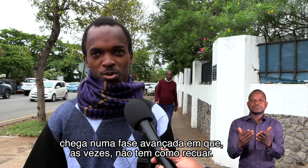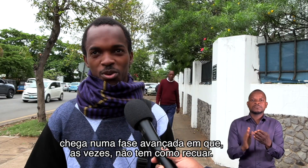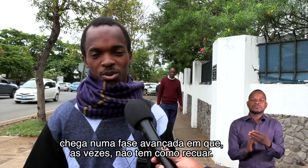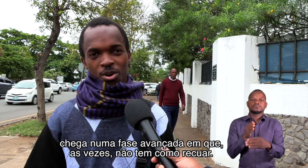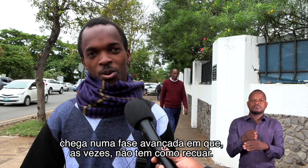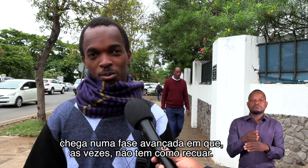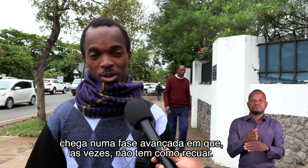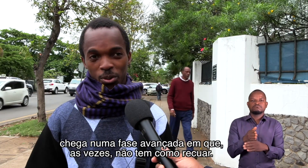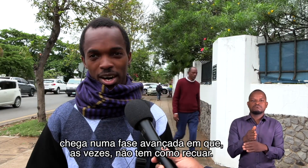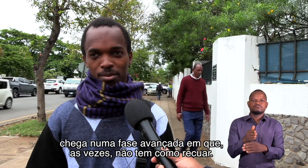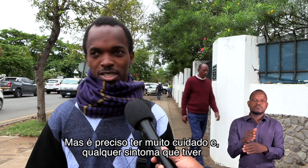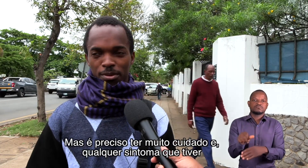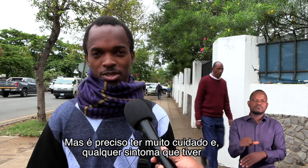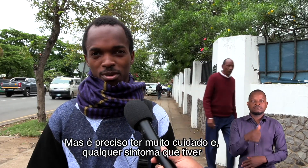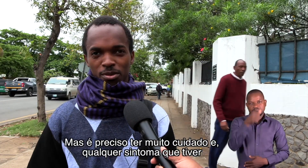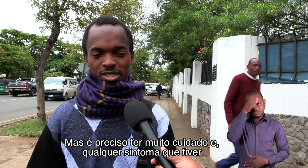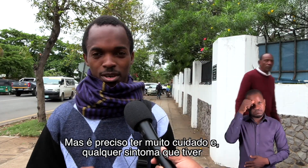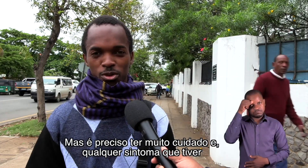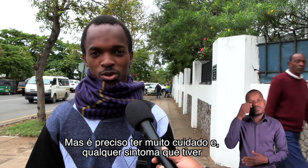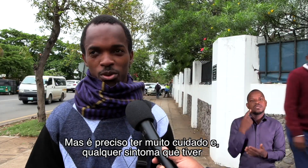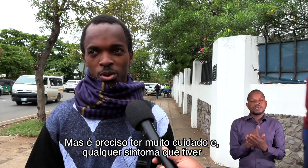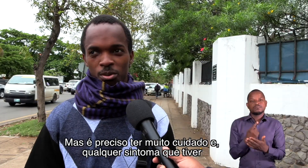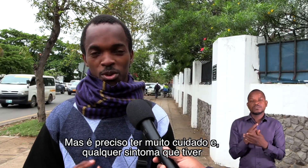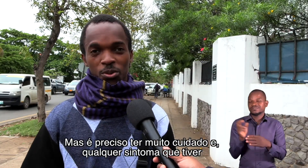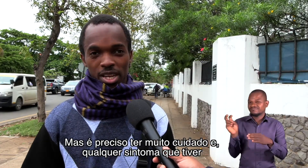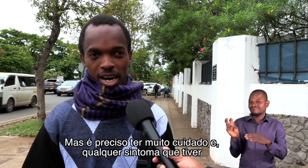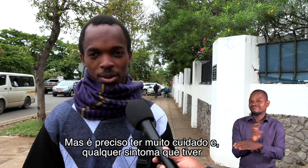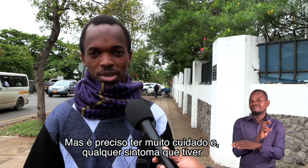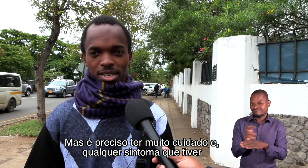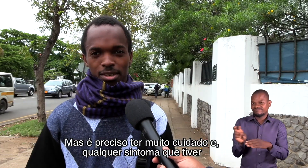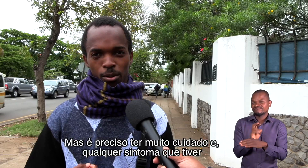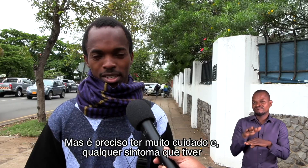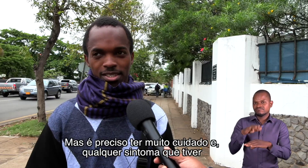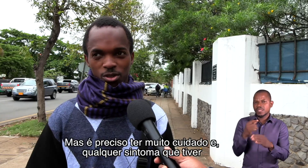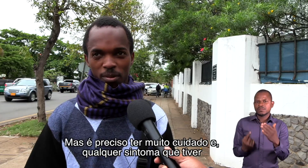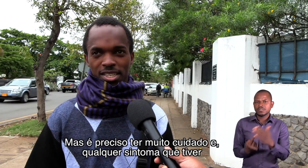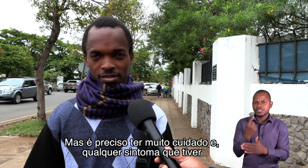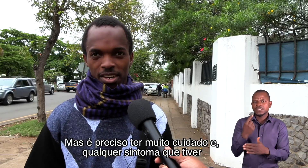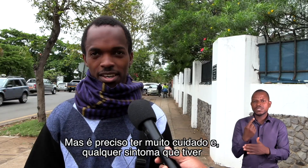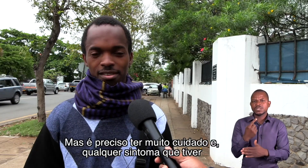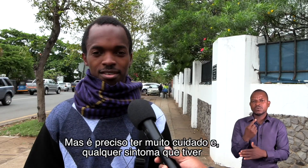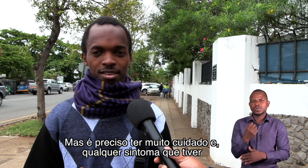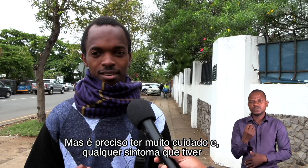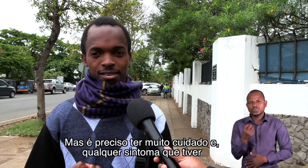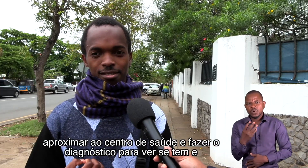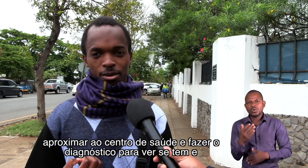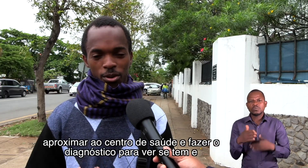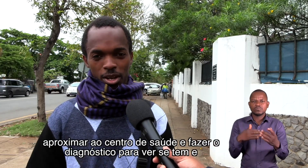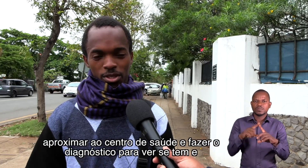como recuar, mas é preciso mesmo ter muito cuidado e qualquer sintoma que tiver, correr ao centro